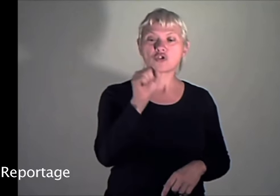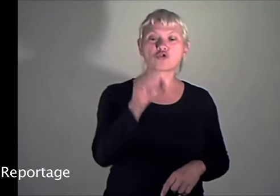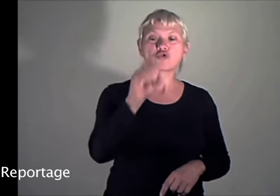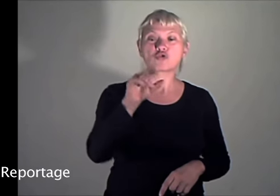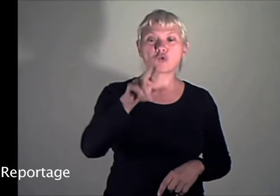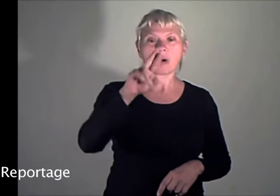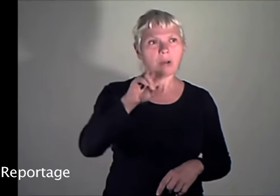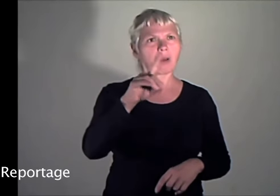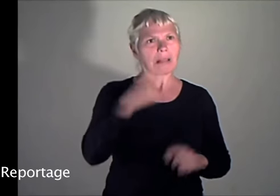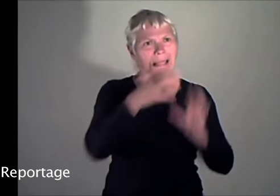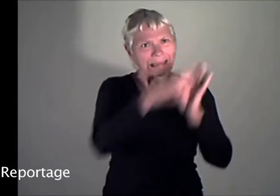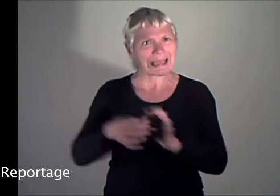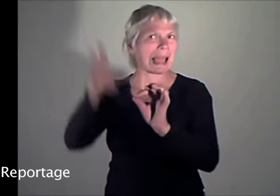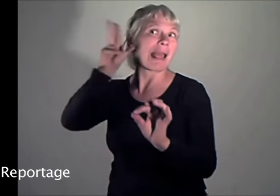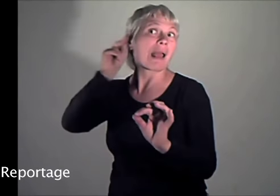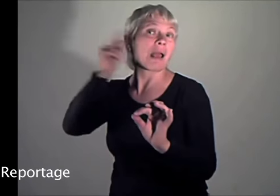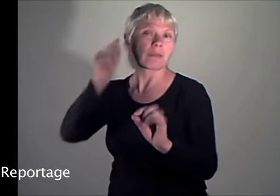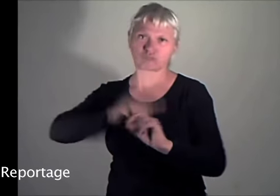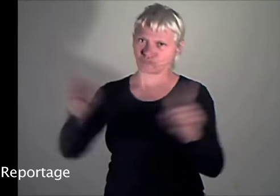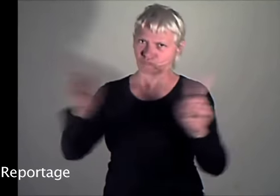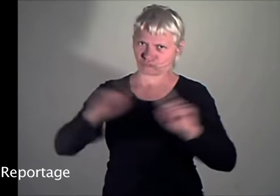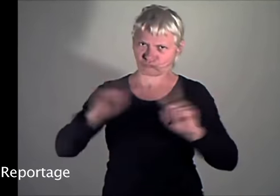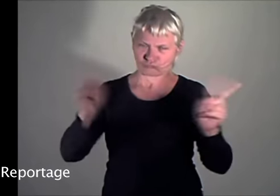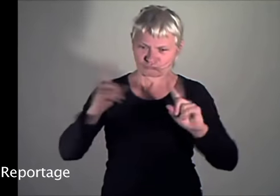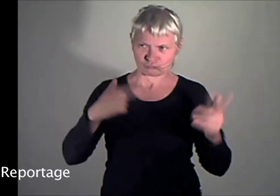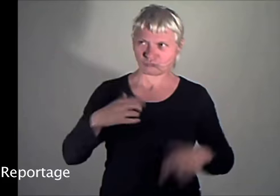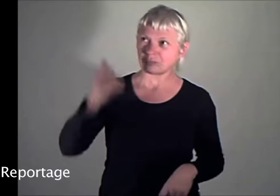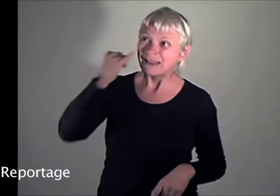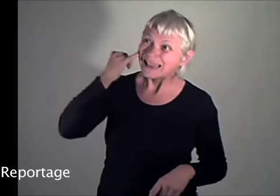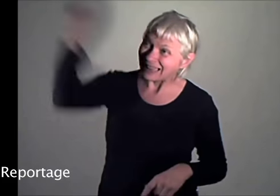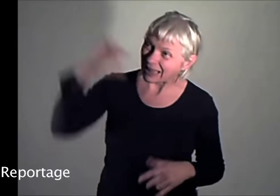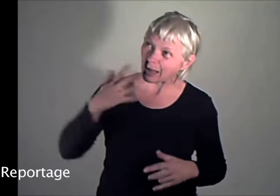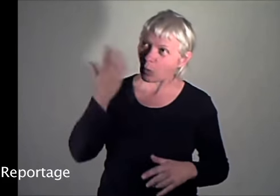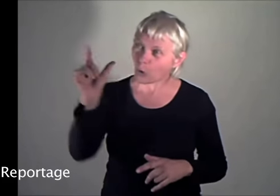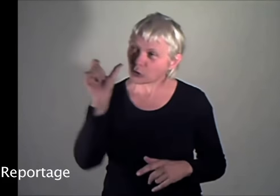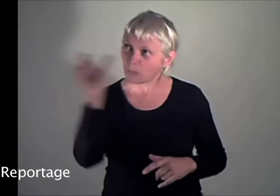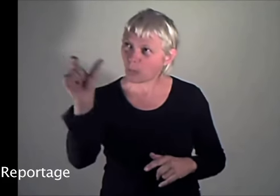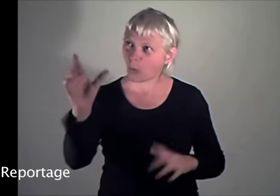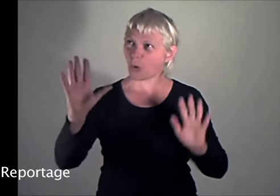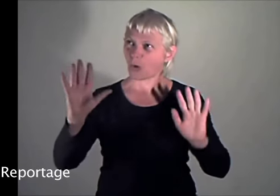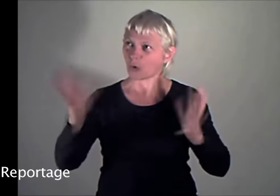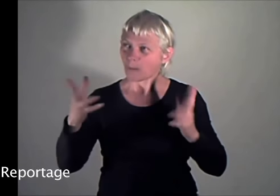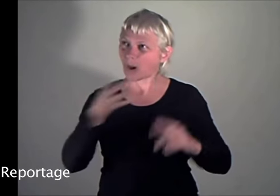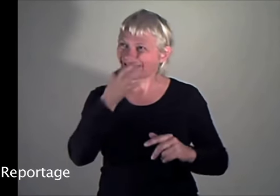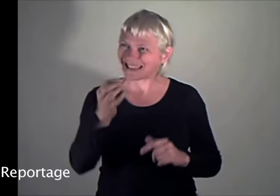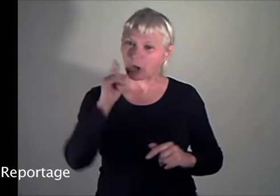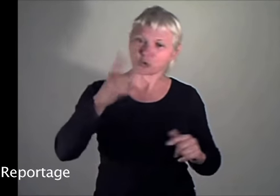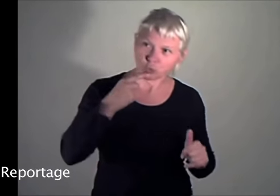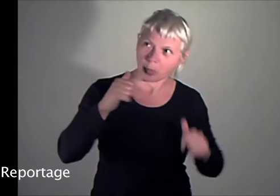l'audition. Est-ce que vous auriez une autre idée de mot pour désigner les sourds qui renverraient pas à l'audition ?